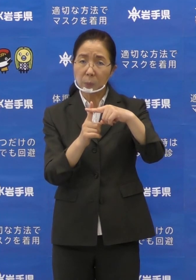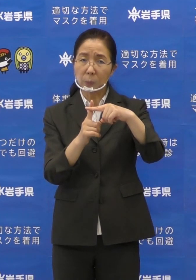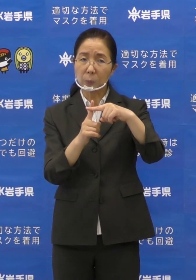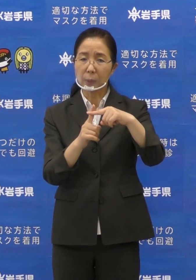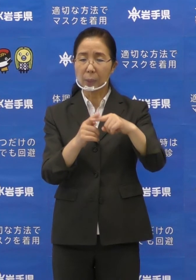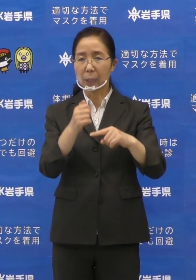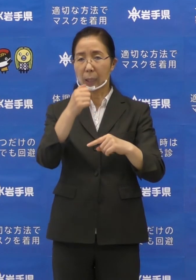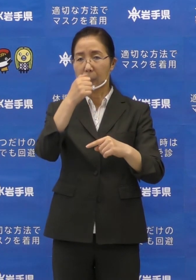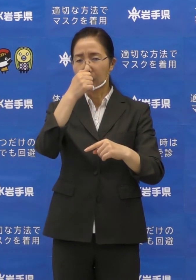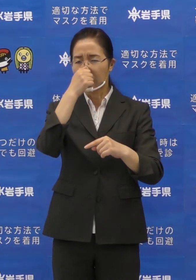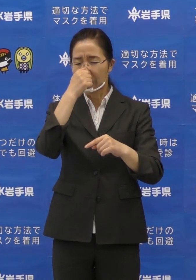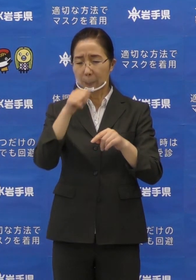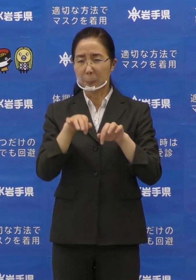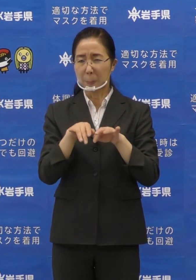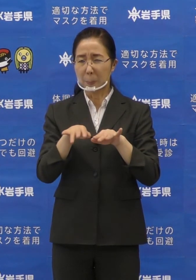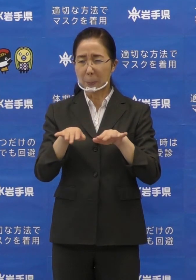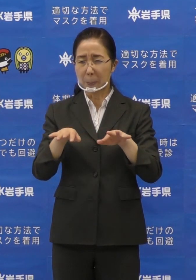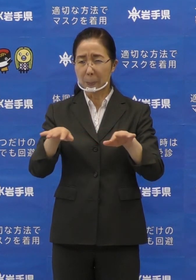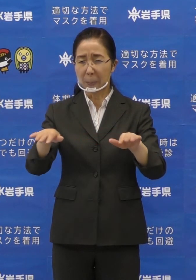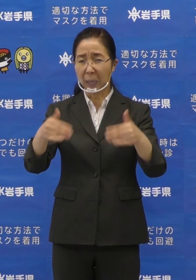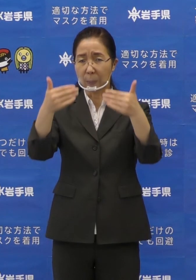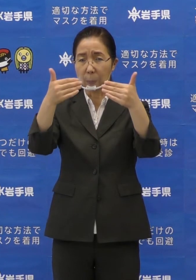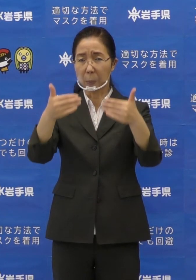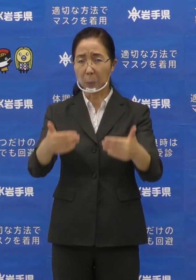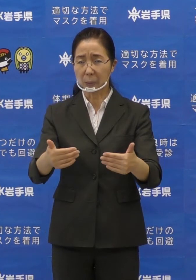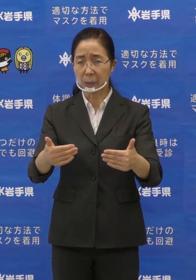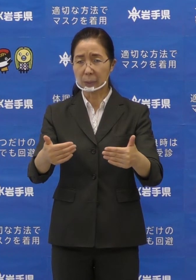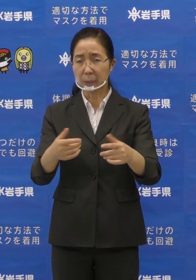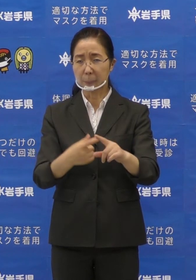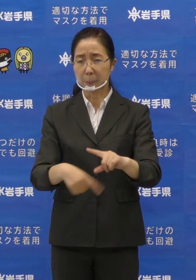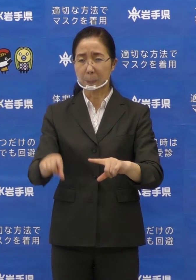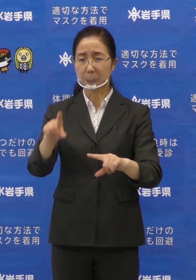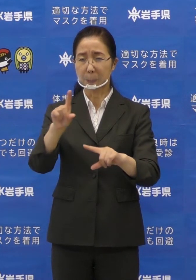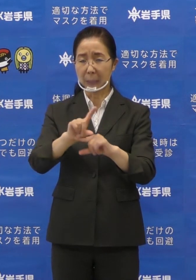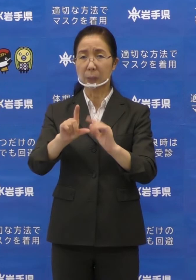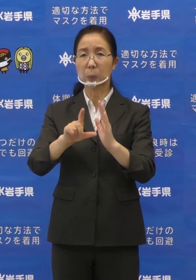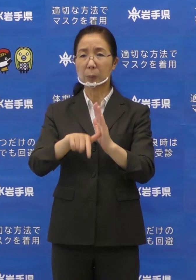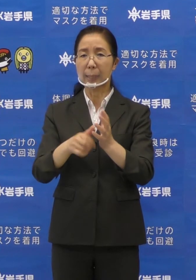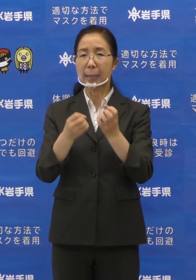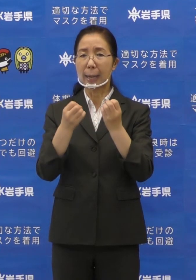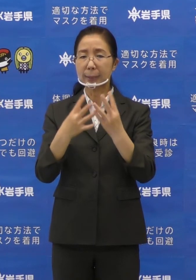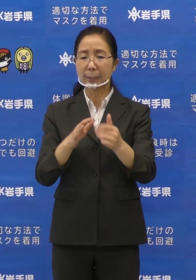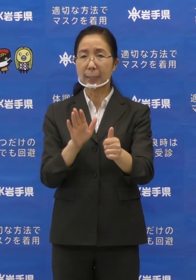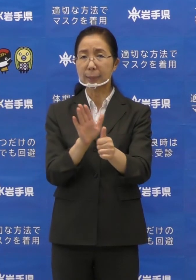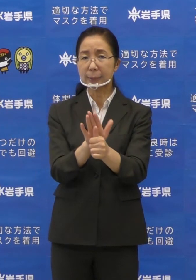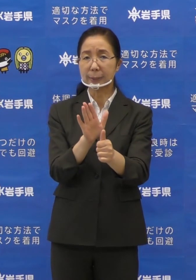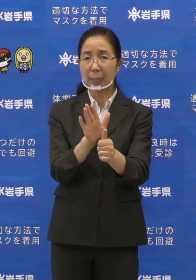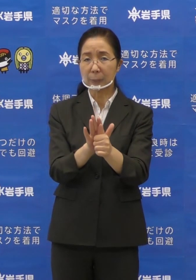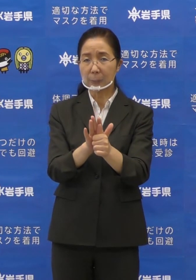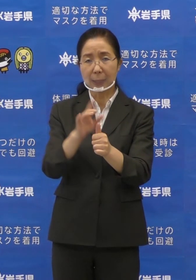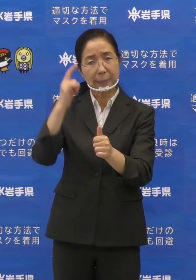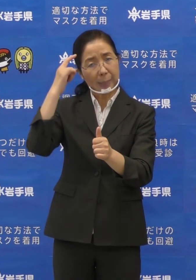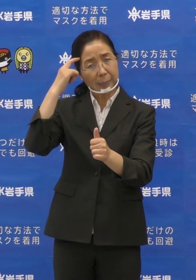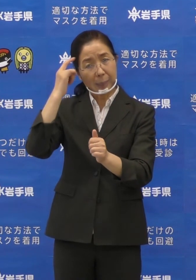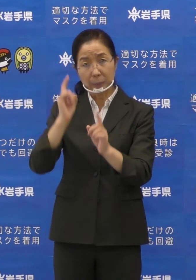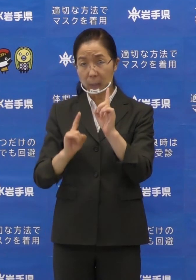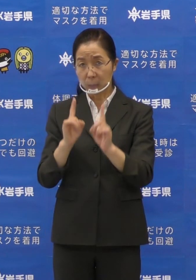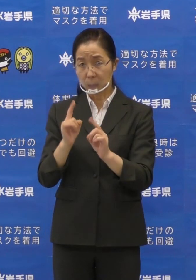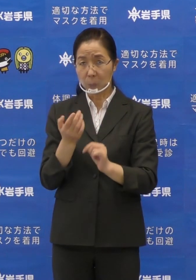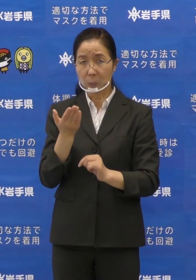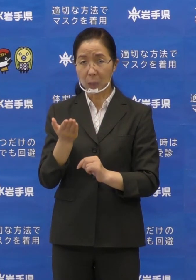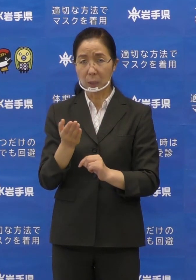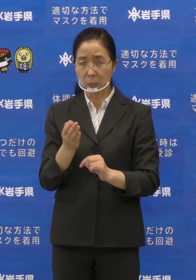えばまん延防止が適用になった際にそれにプラス新たな支援は考えているのか、